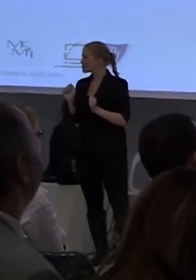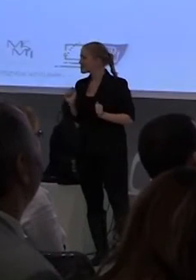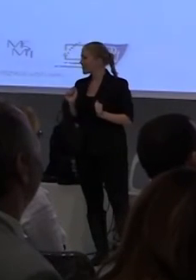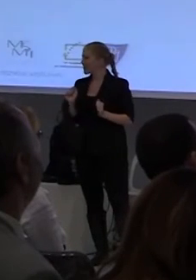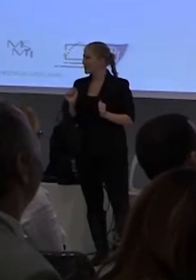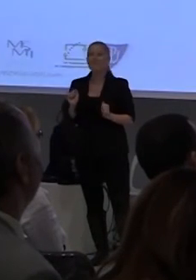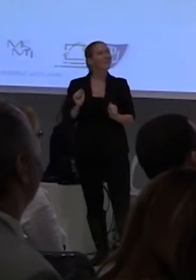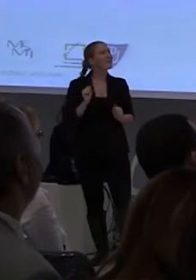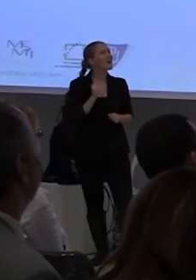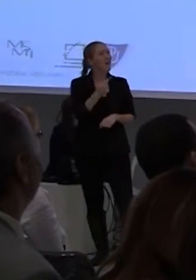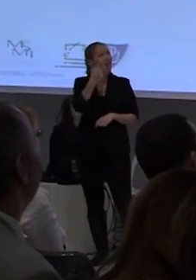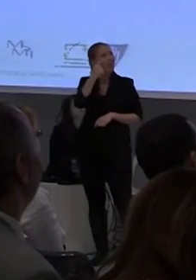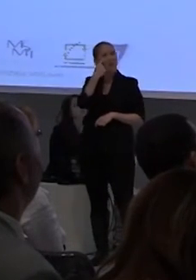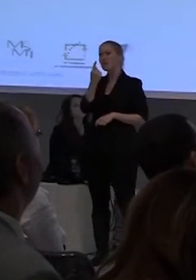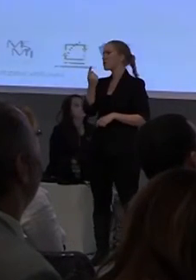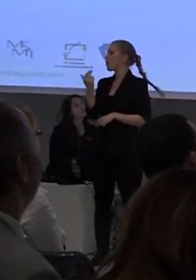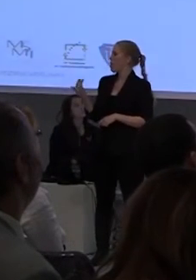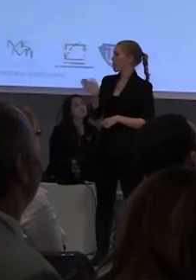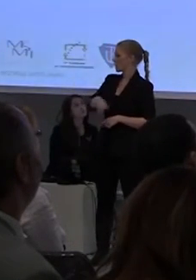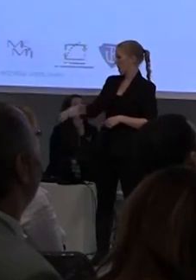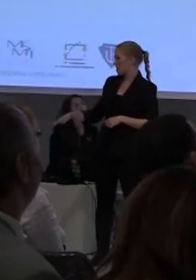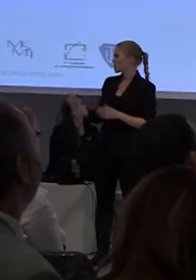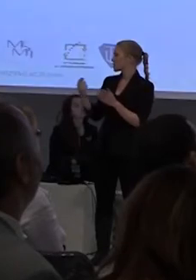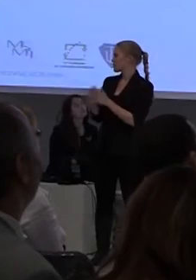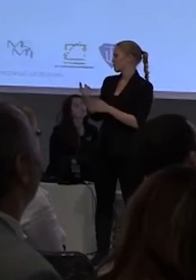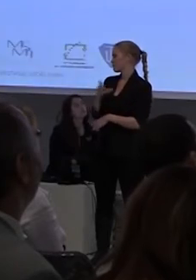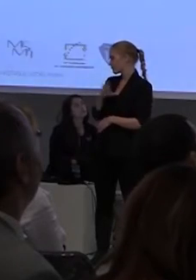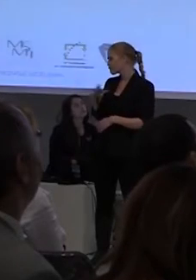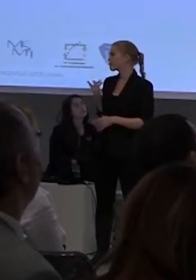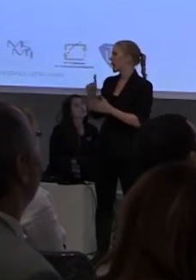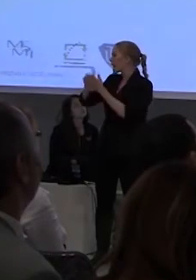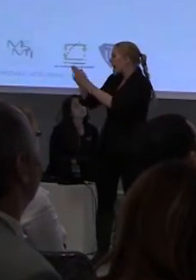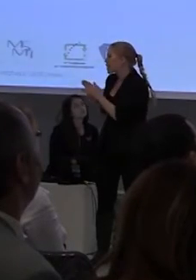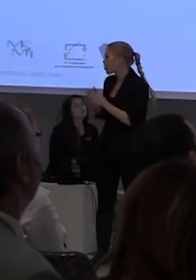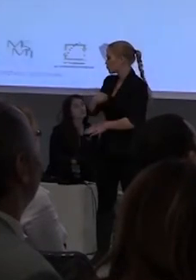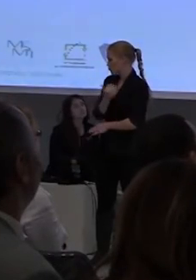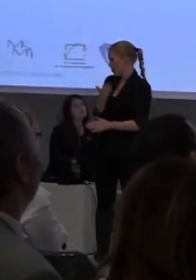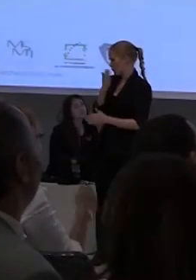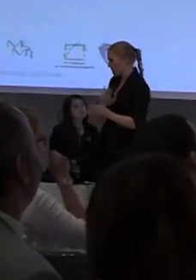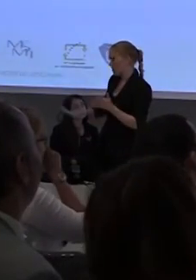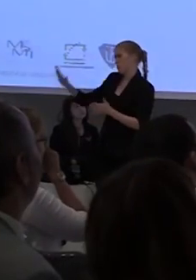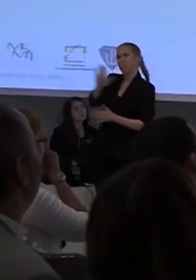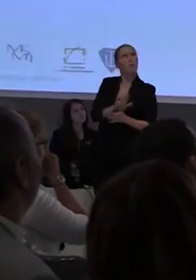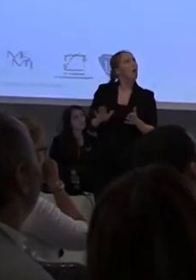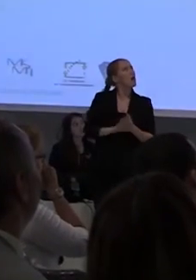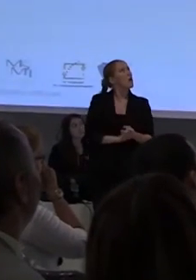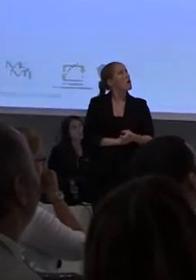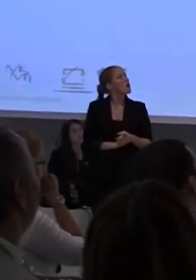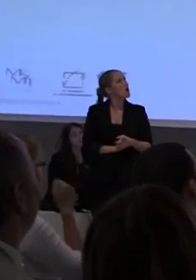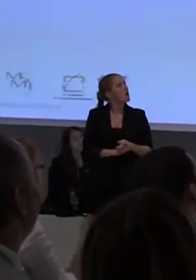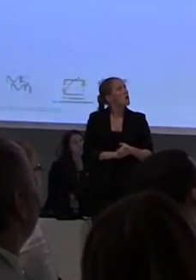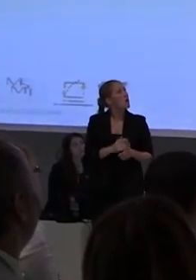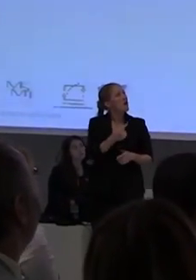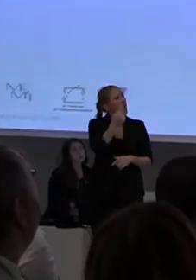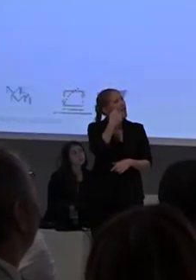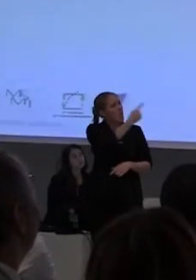Takže vidíme tam počet dětí v regionálním školství v České republice, to je ten ta hantýrka, to regionální školství, a